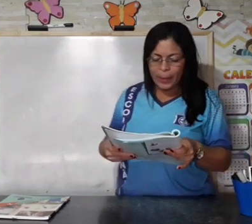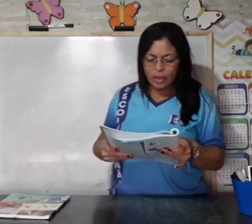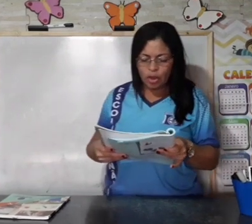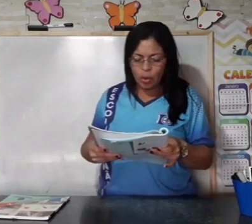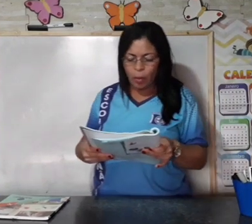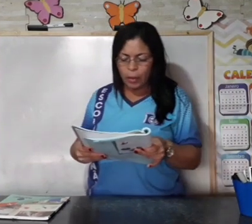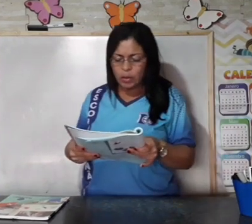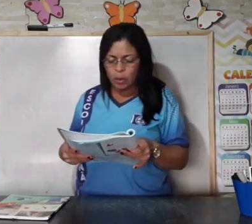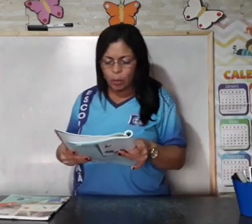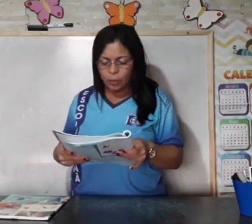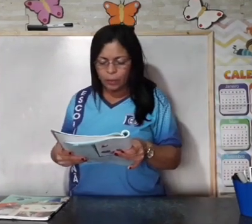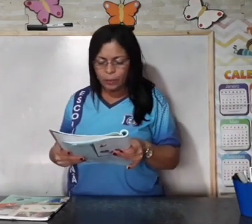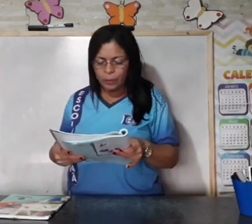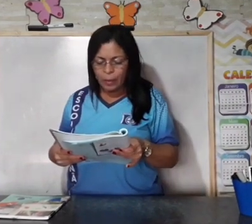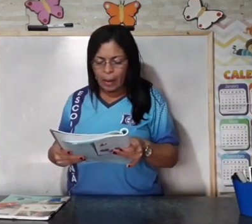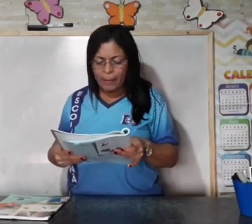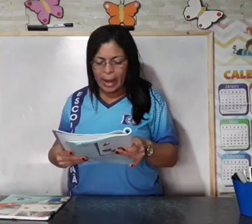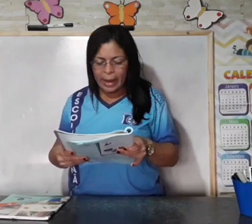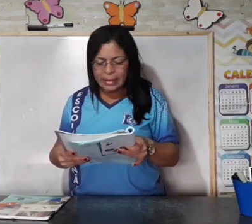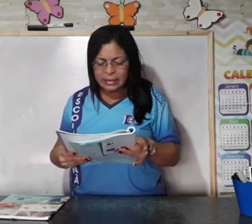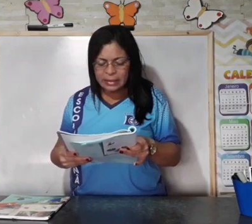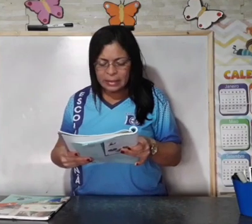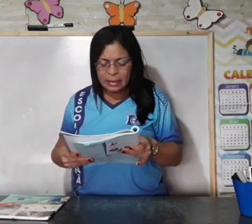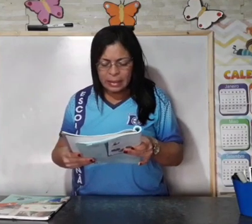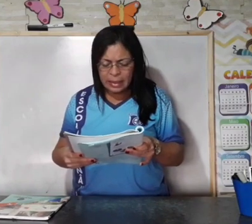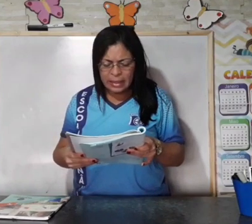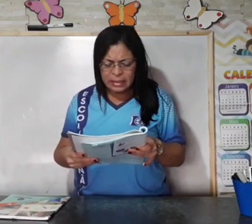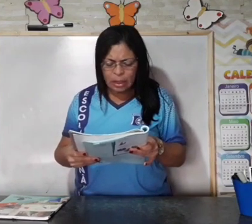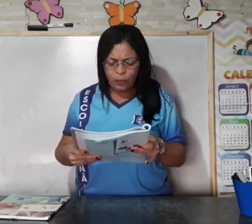Depende de como eu sou. Mas, e se eu for